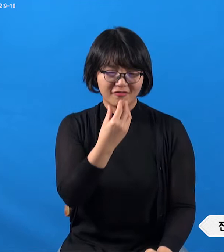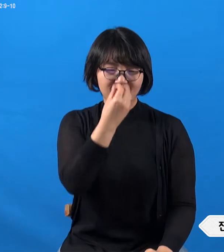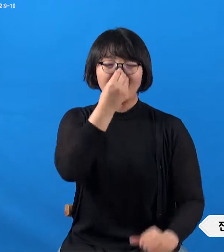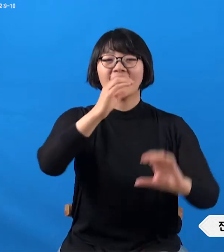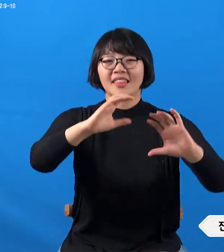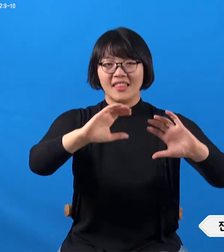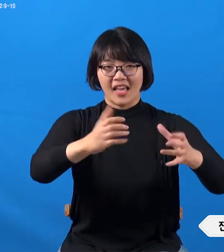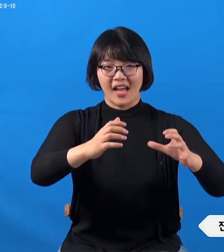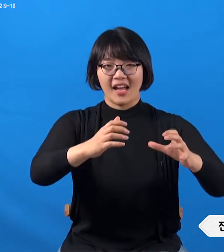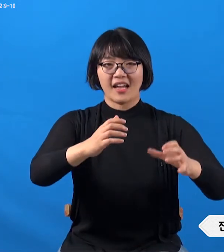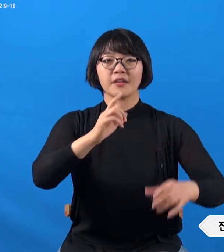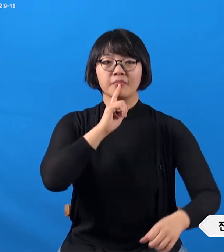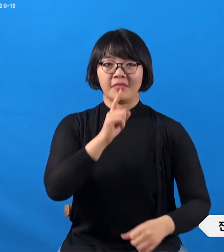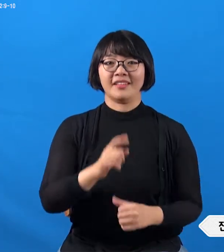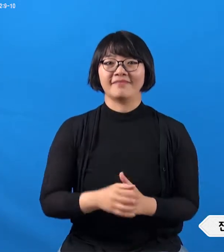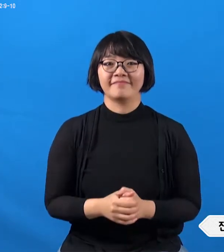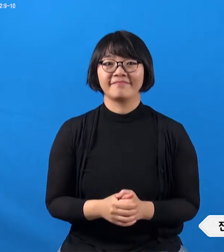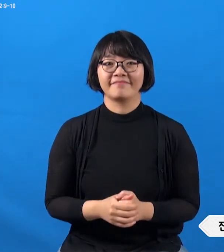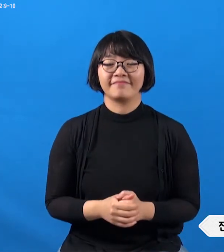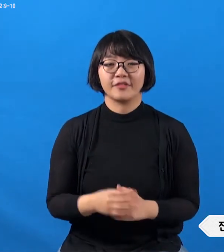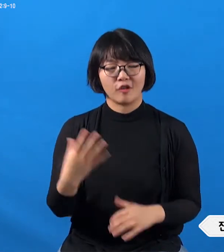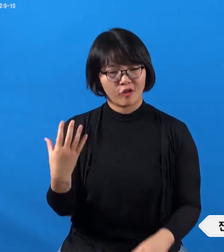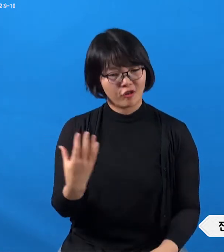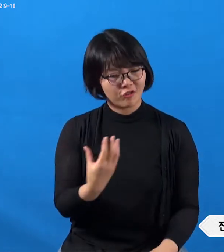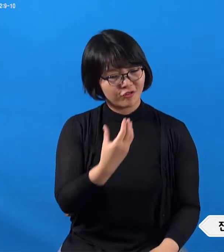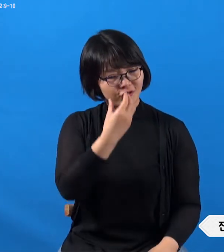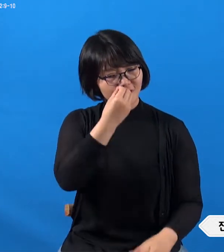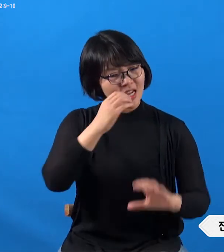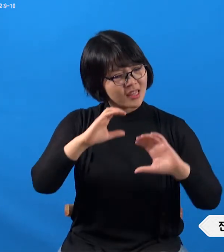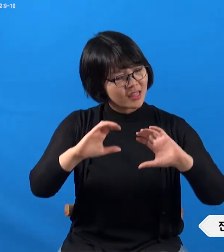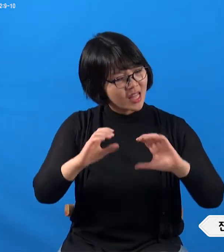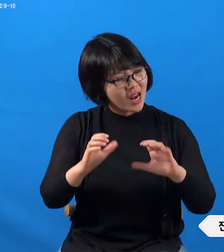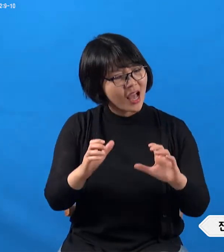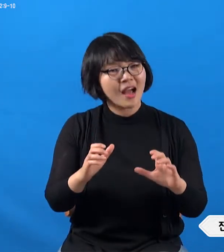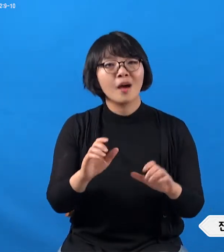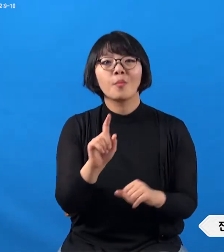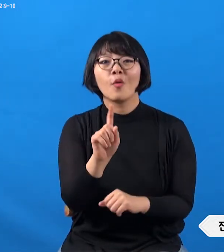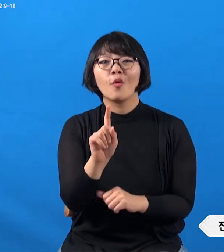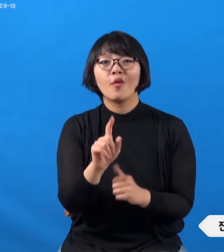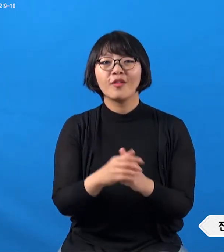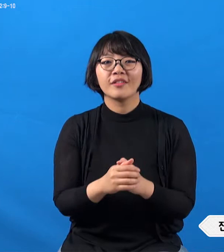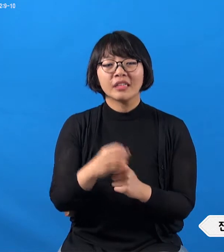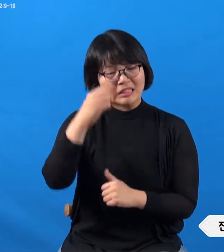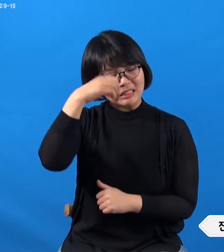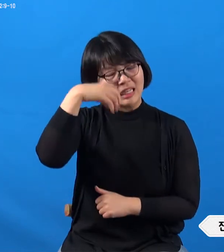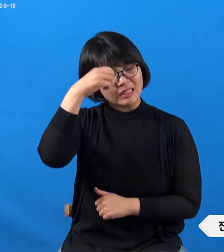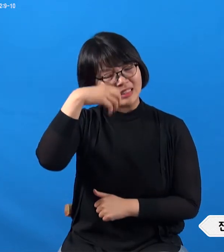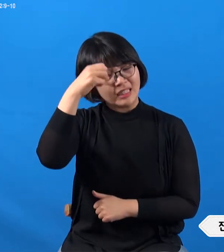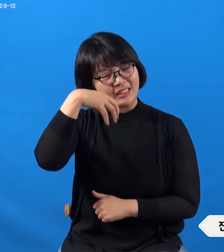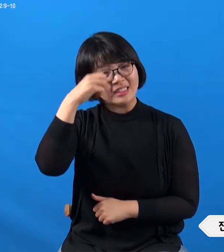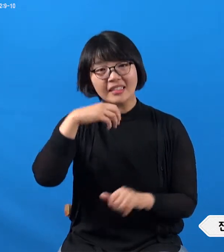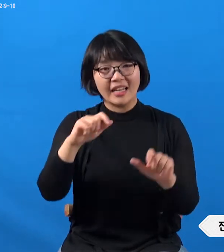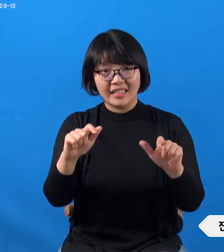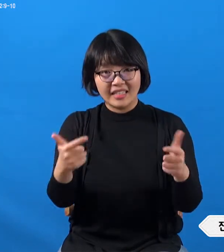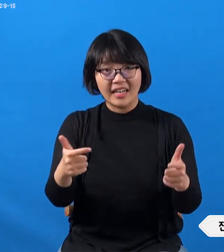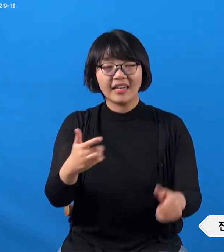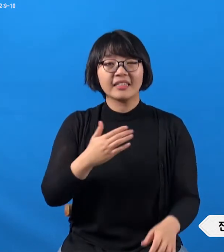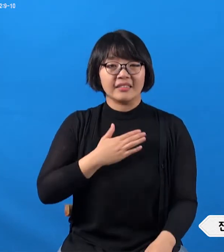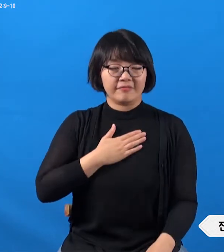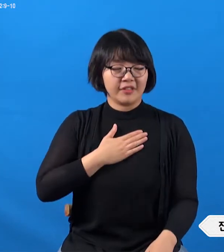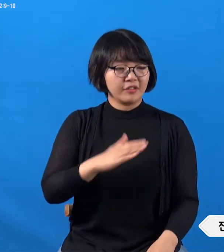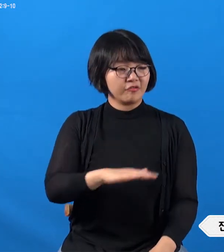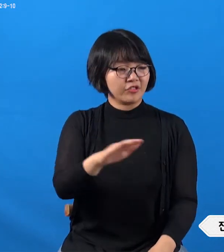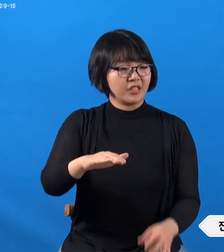거룩한 나라라고 말씀합니다. 이 거룩한 나라에도 단순히 다름뿐만이 아니라 우리는